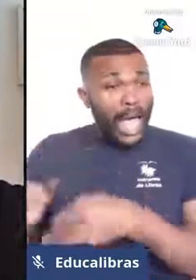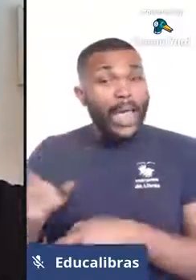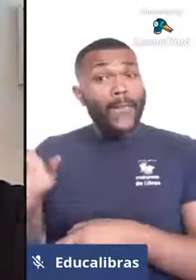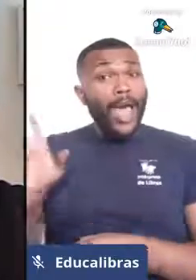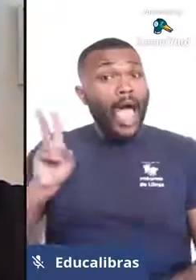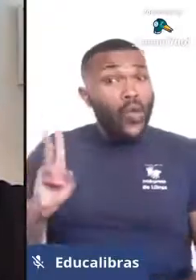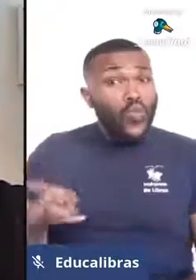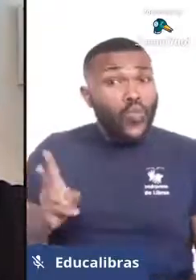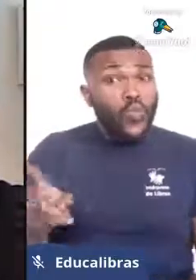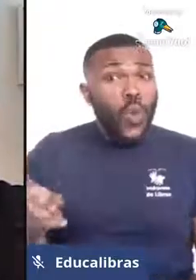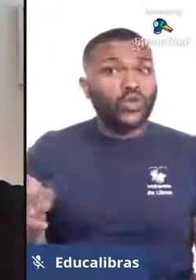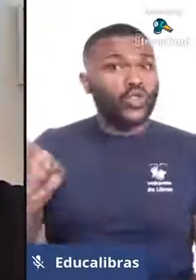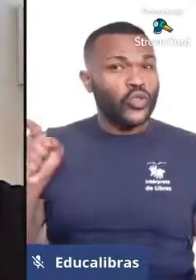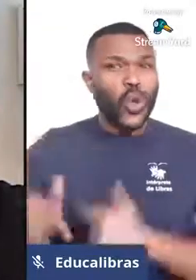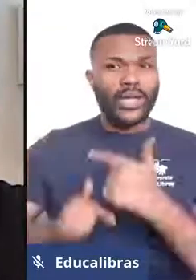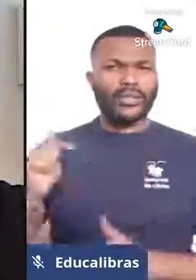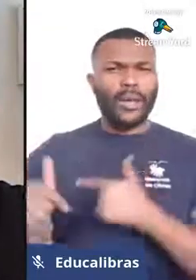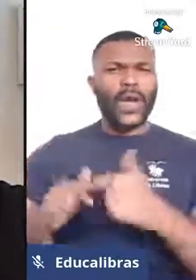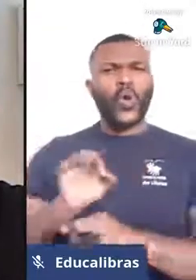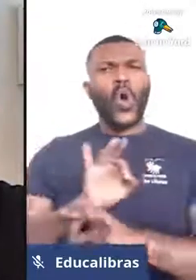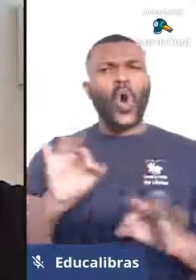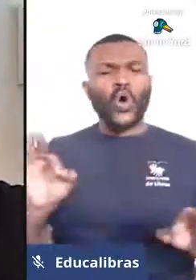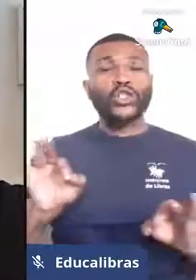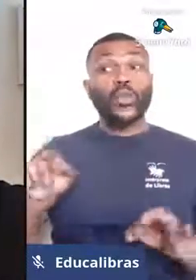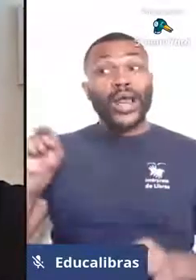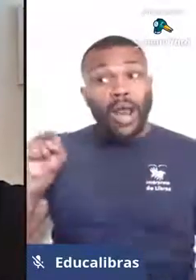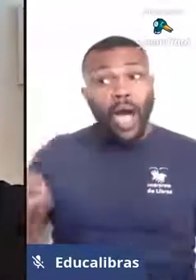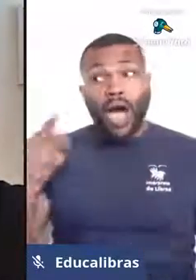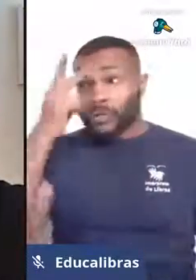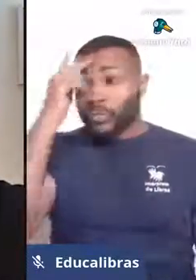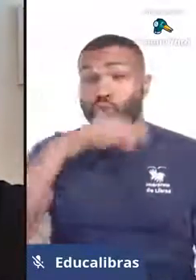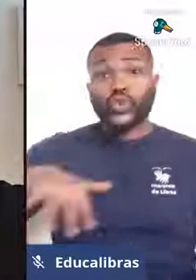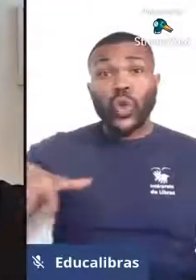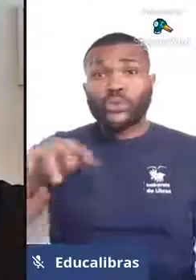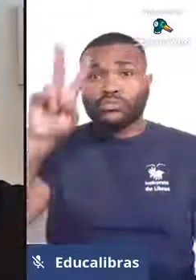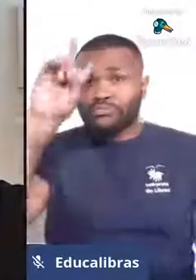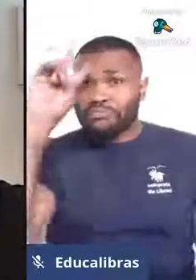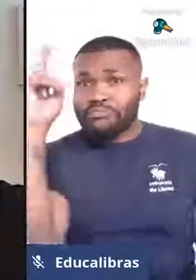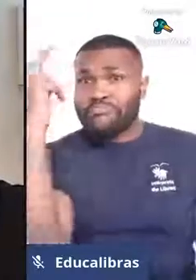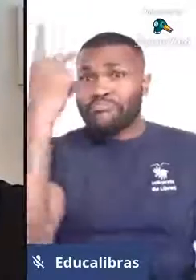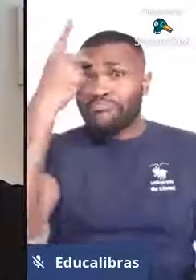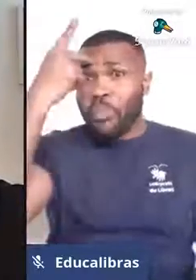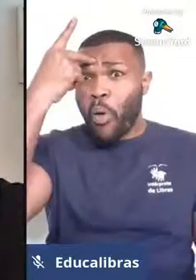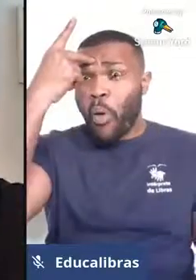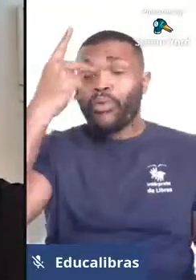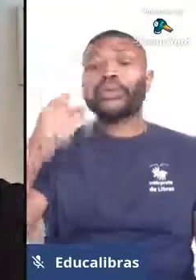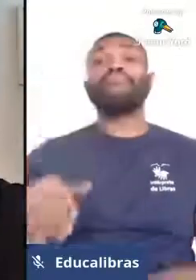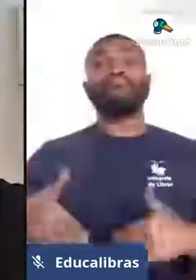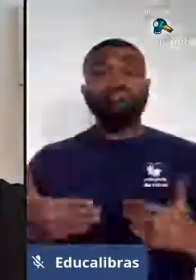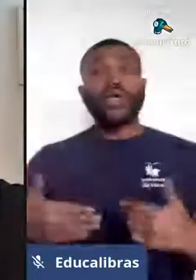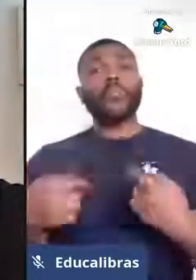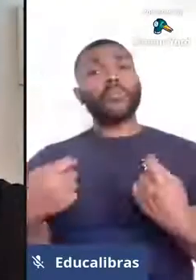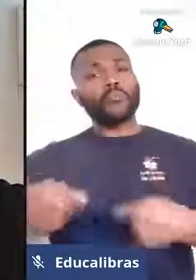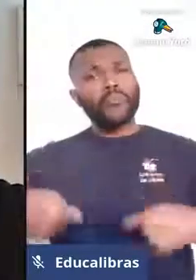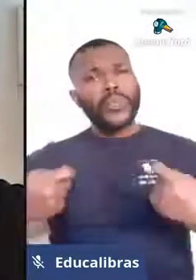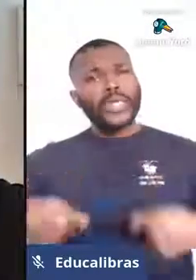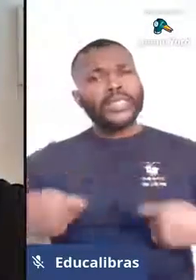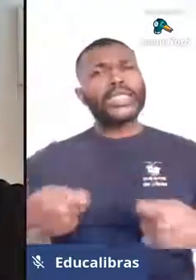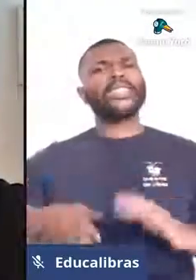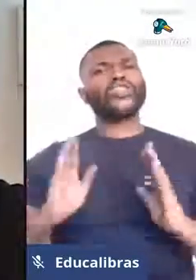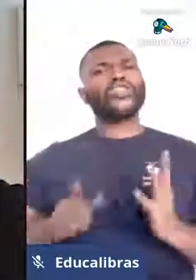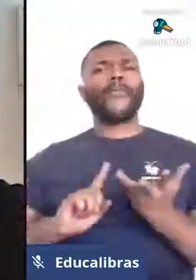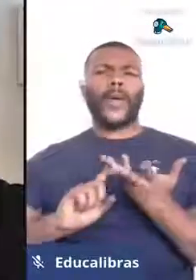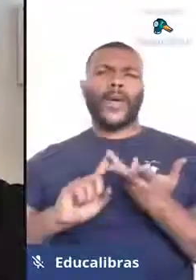das pessoas. Eu acho que é essencial, então, pelas questões que eu já falei,